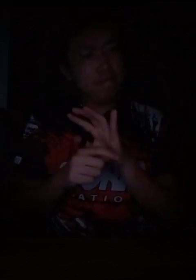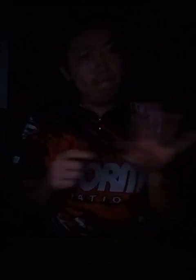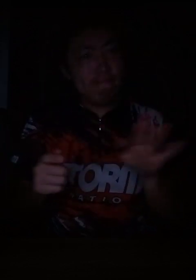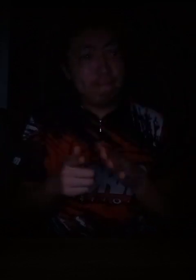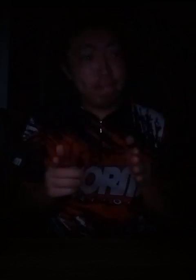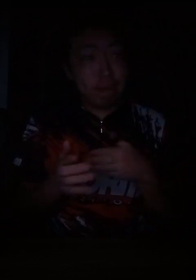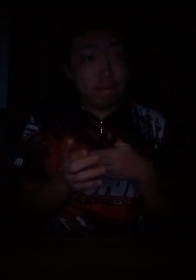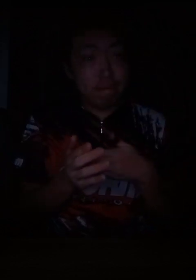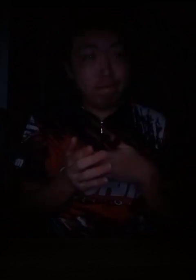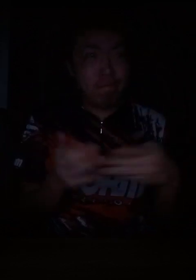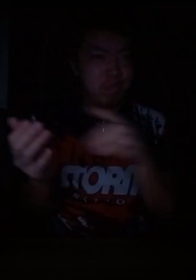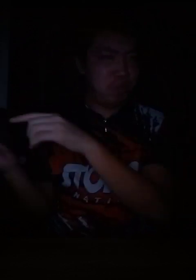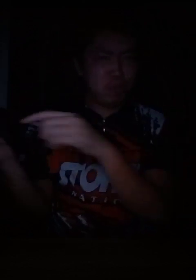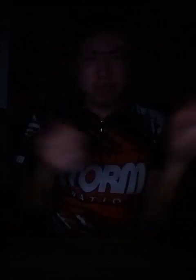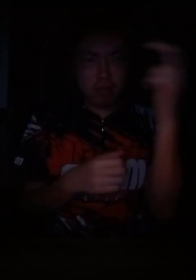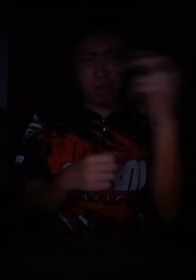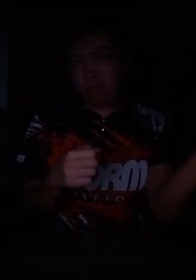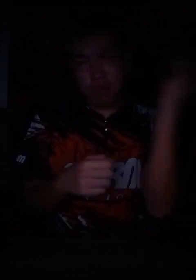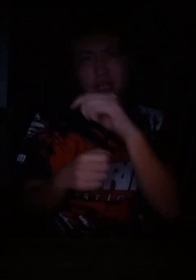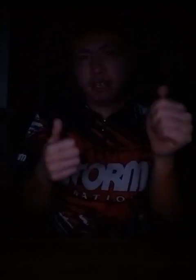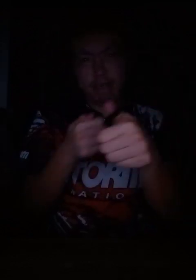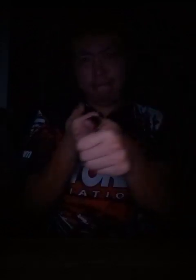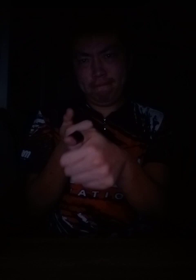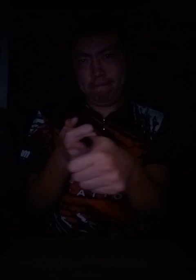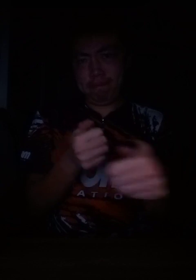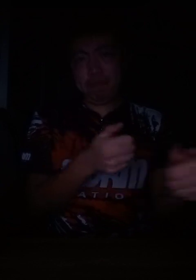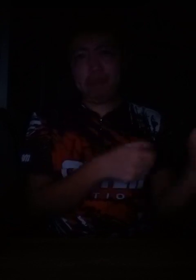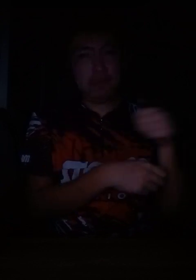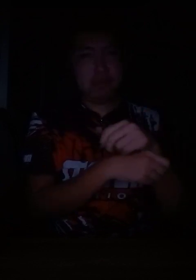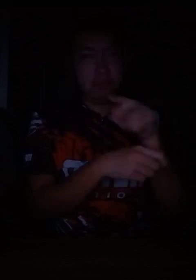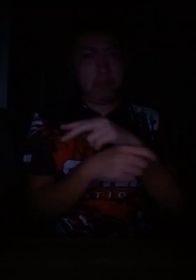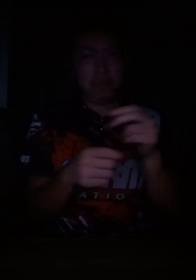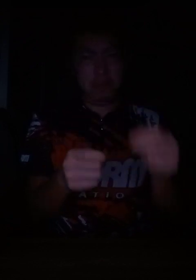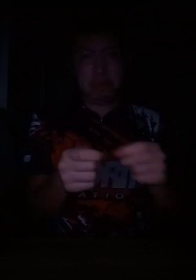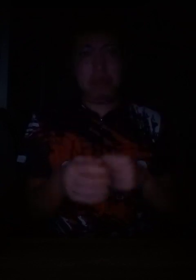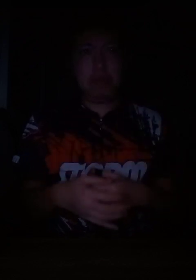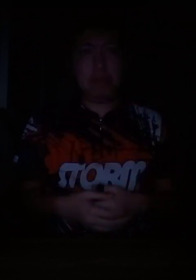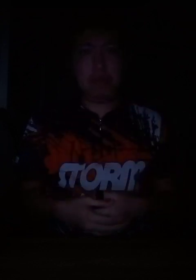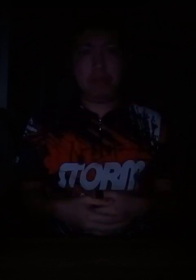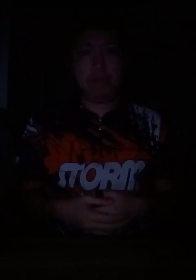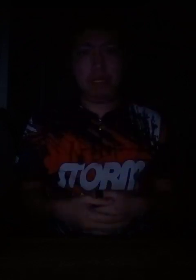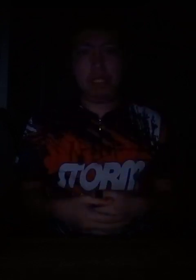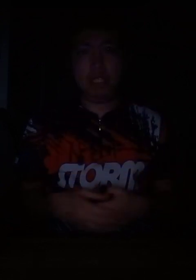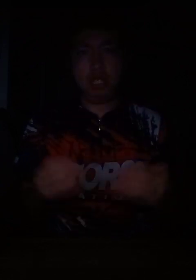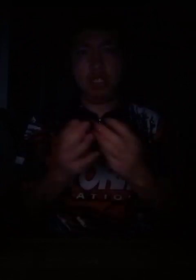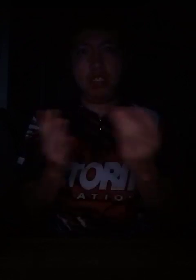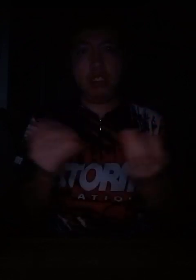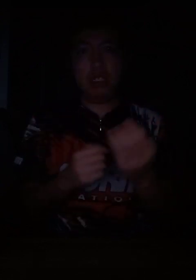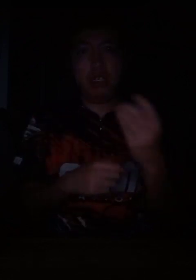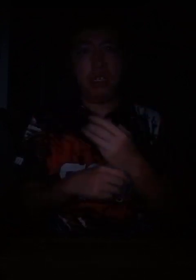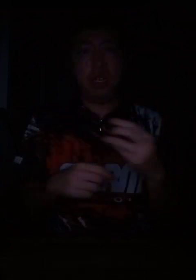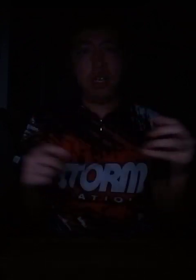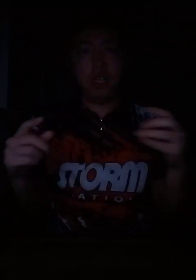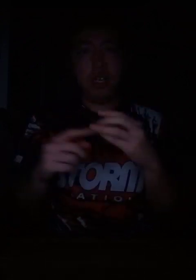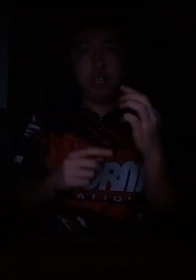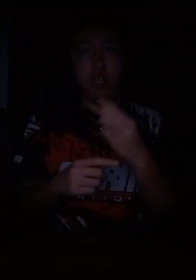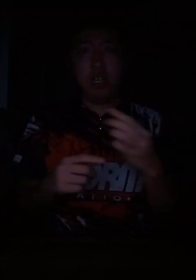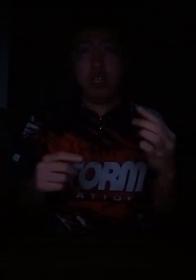그냥 강목으로 때리고요. 소화기로 승객들 향해서 뿌리는 일입니다. 경찰은 여성에게 특정범죄